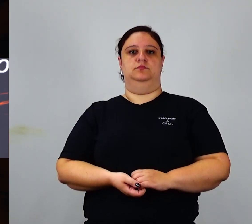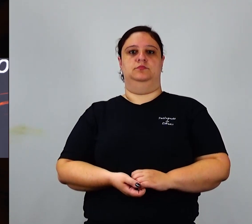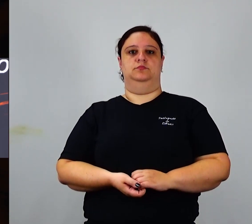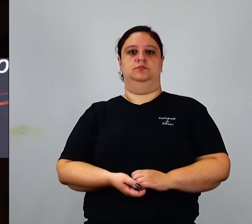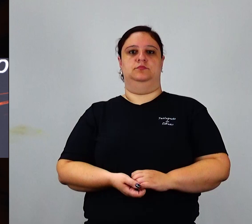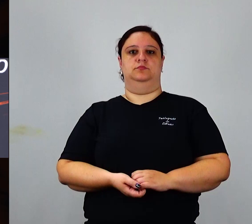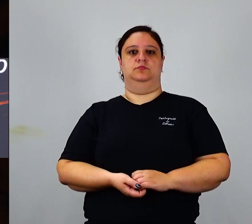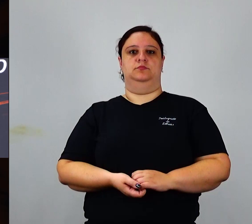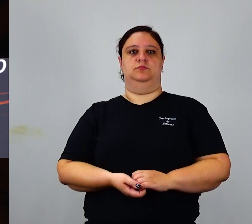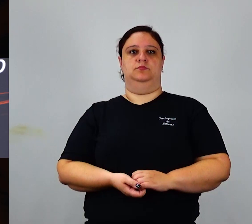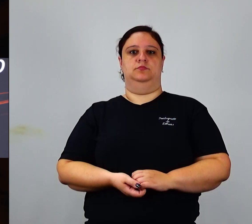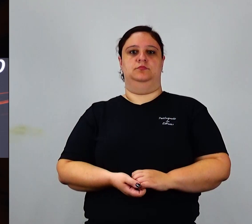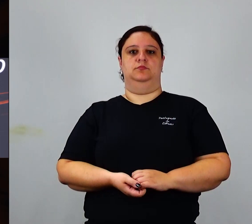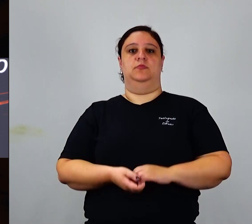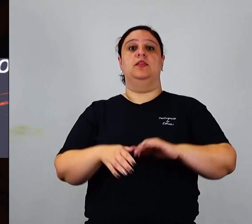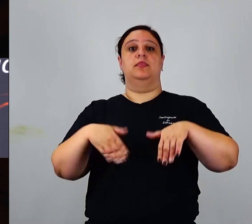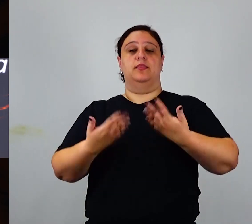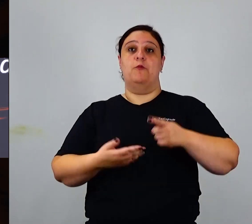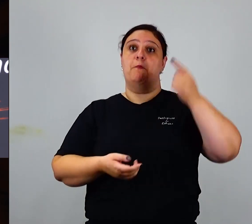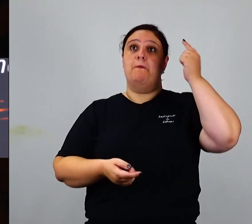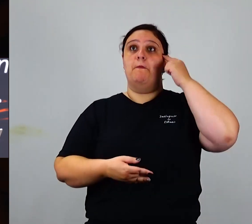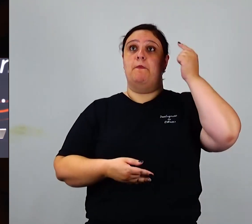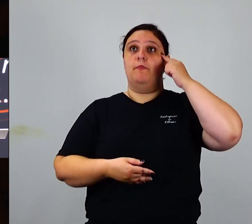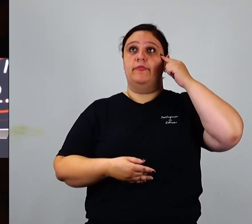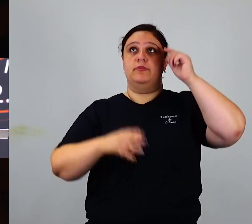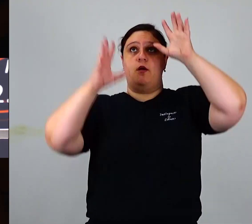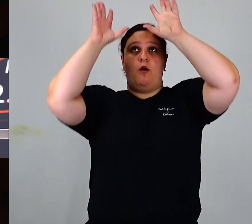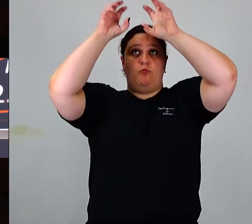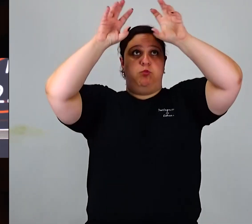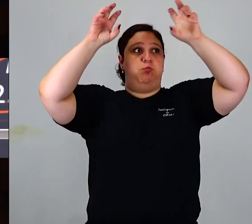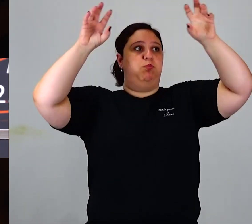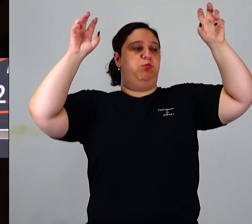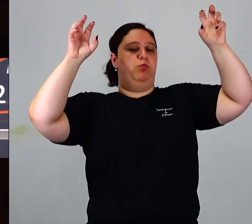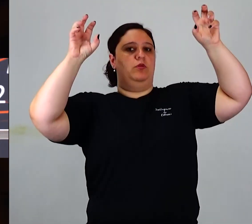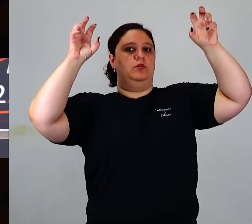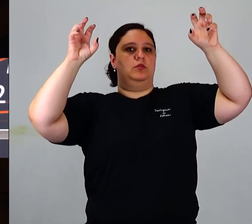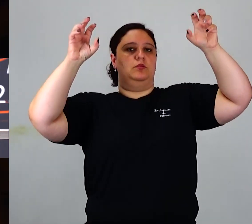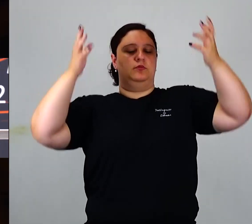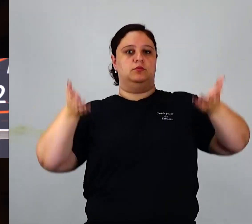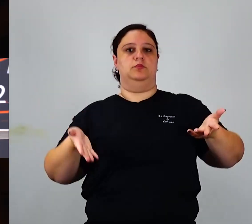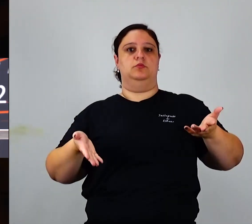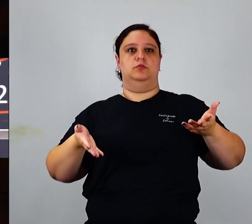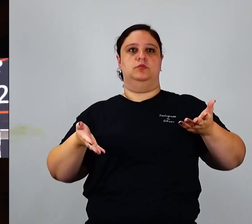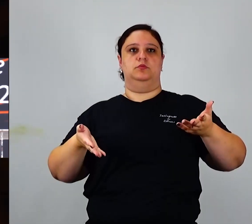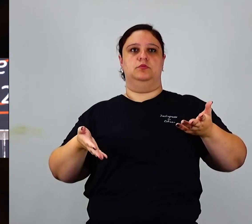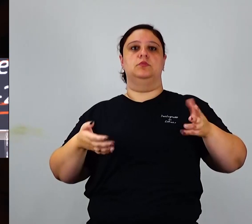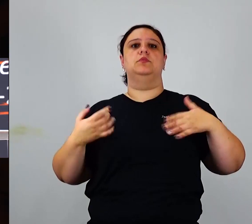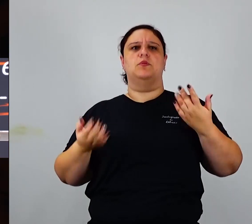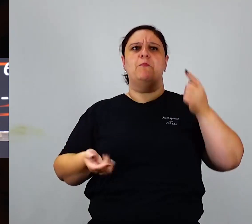Portanto, pensem nas coisas do alto. Então, pensar nas coisas do alto é